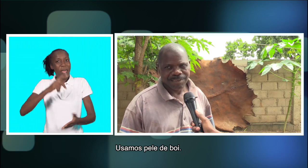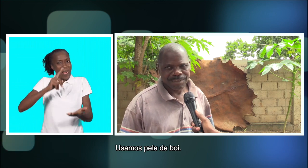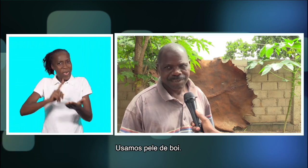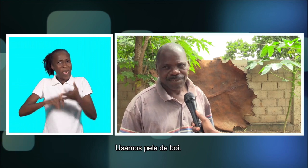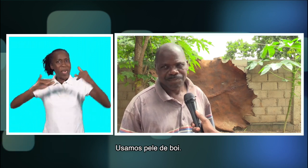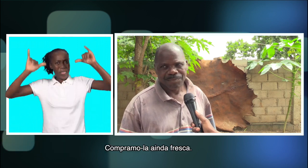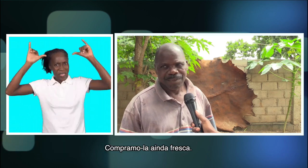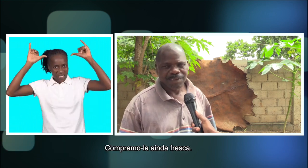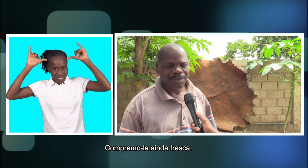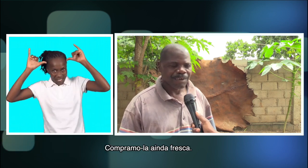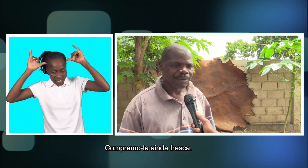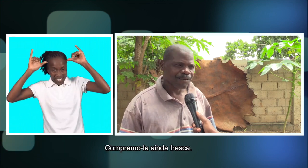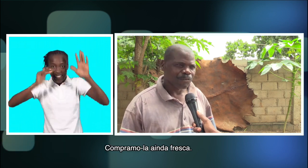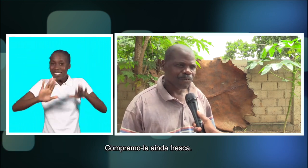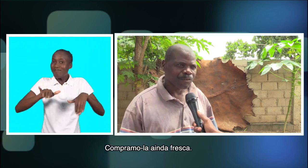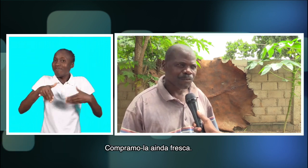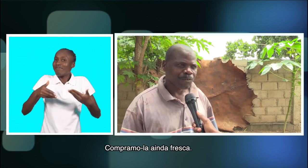vaca.